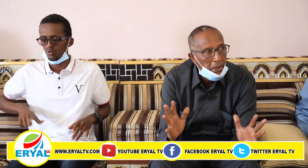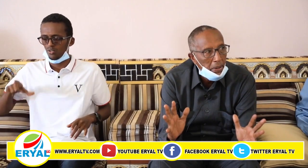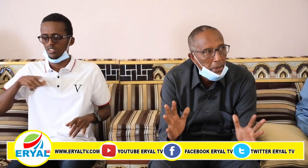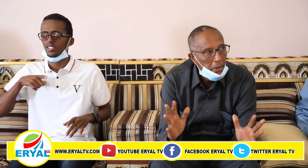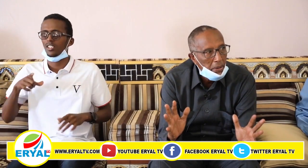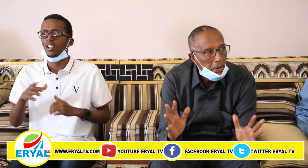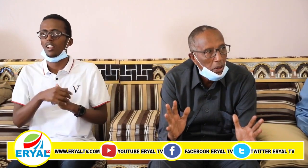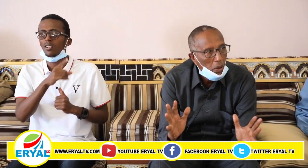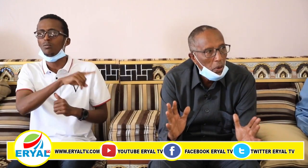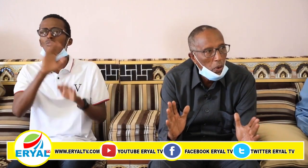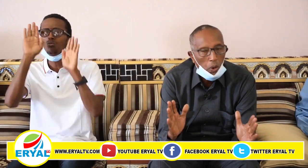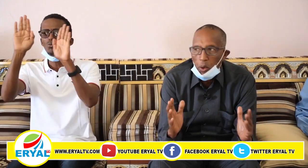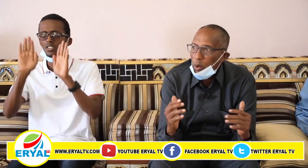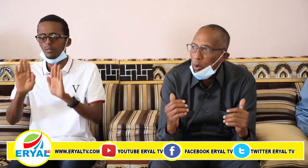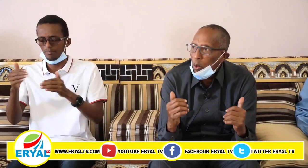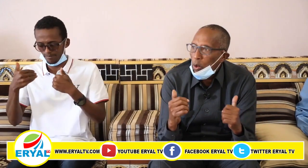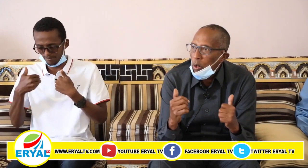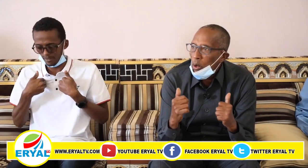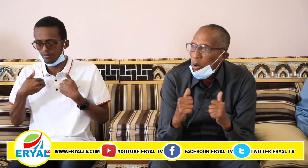leeg